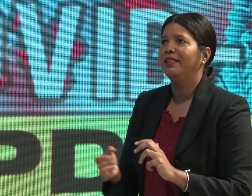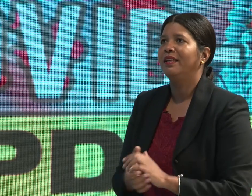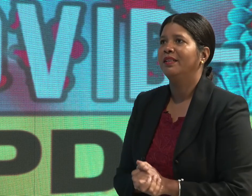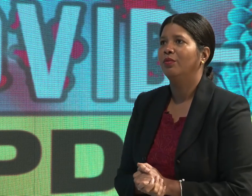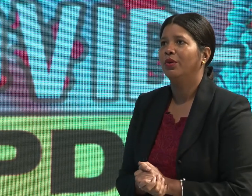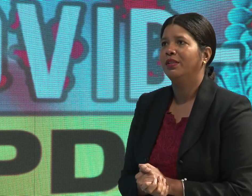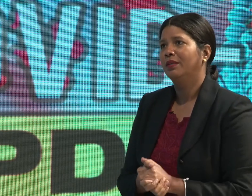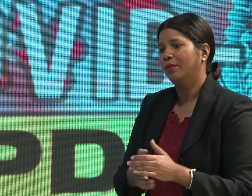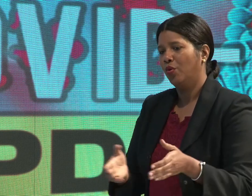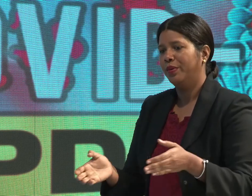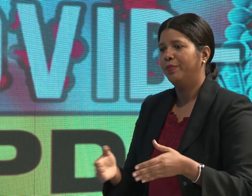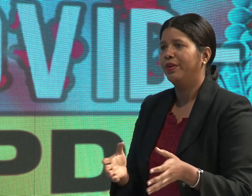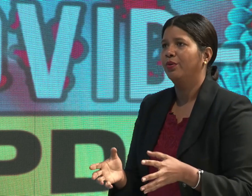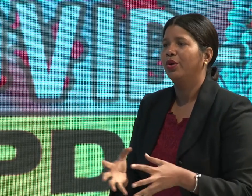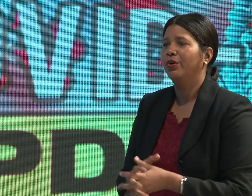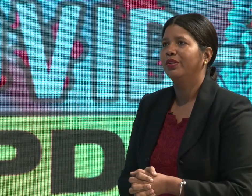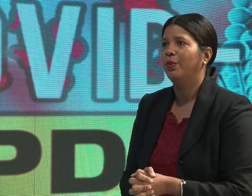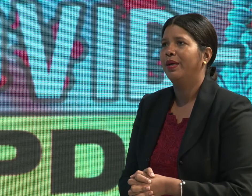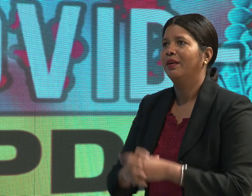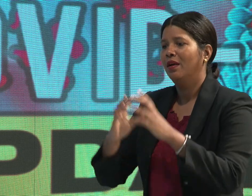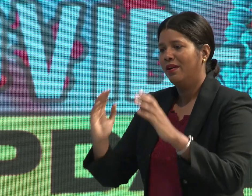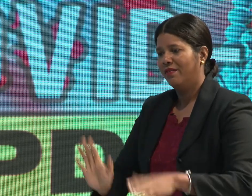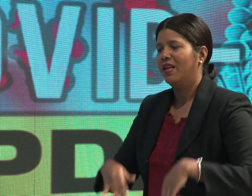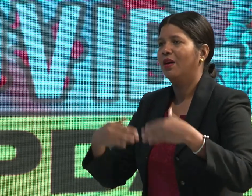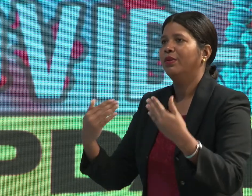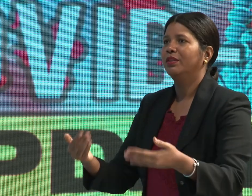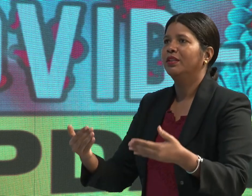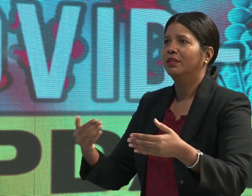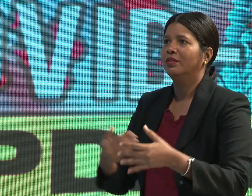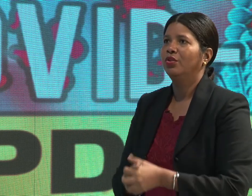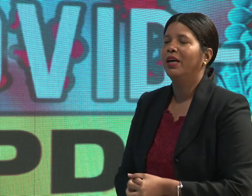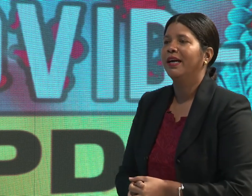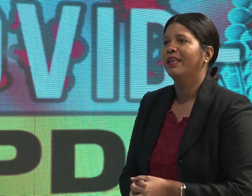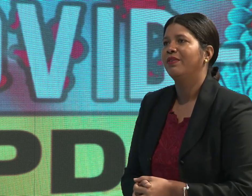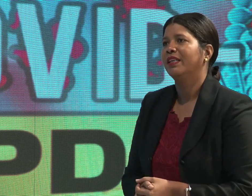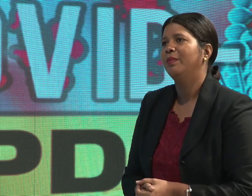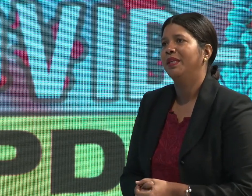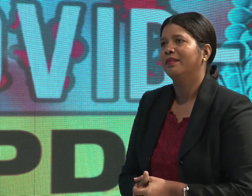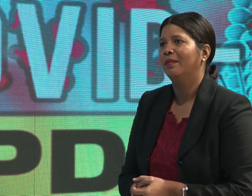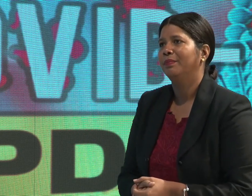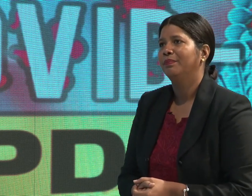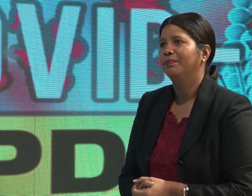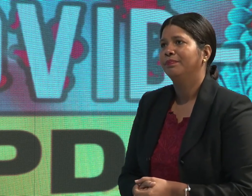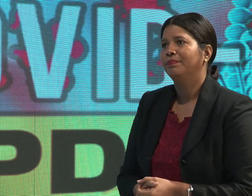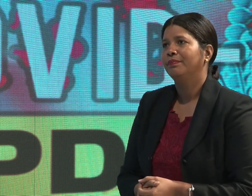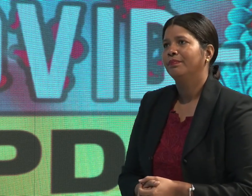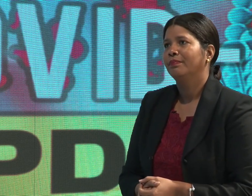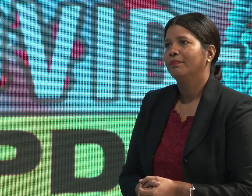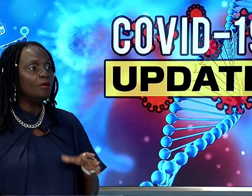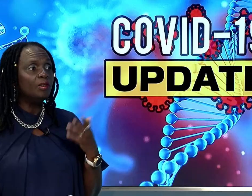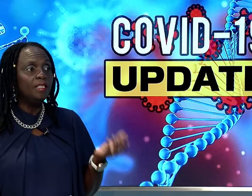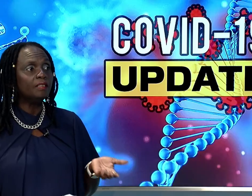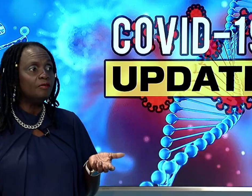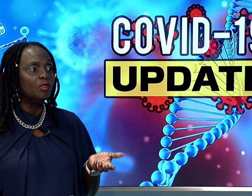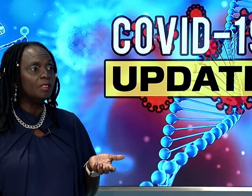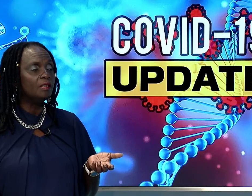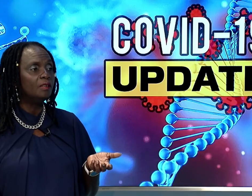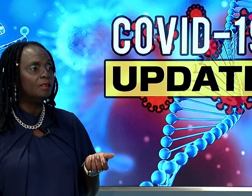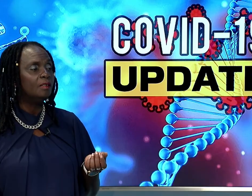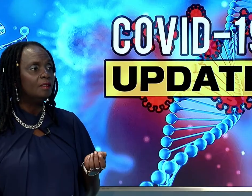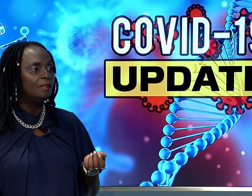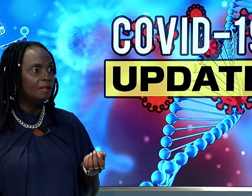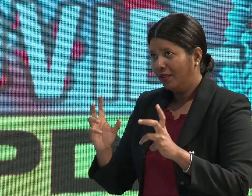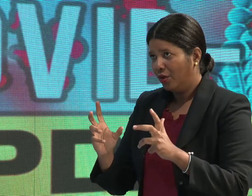al die modaliteiten worden de komende periode uitgewerkt, waarna we het zullen aangeven aan de gemeenschap. Dus die locatie is nog niet